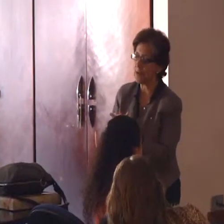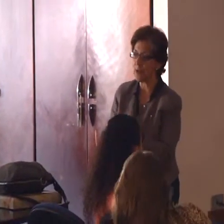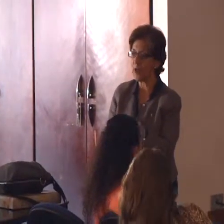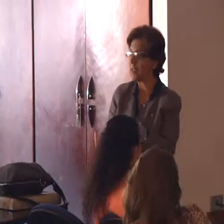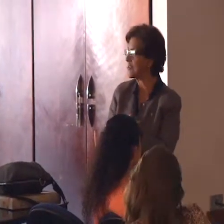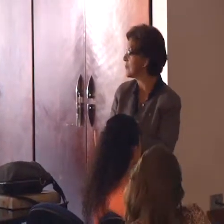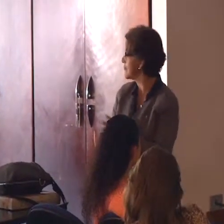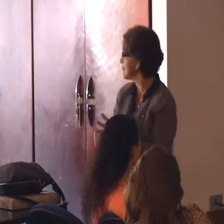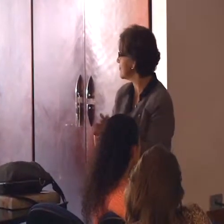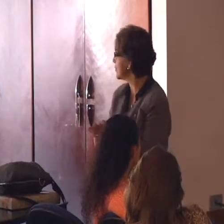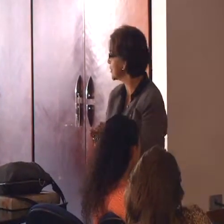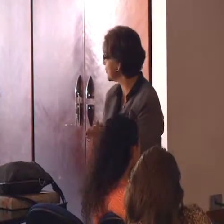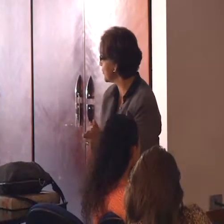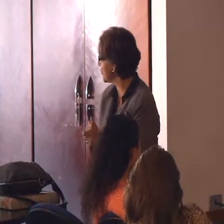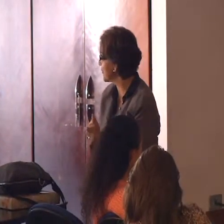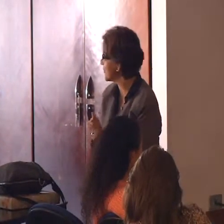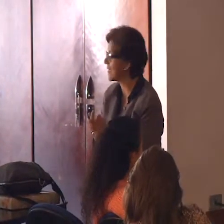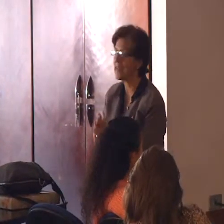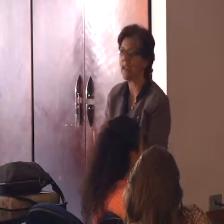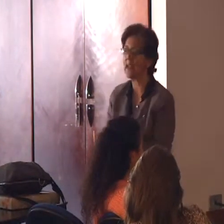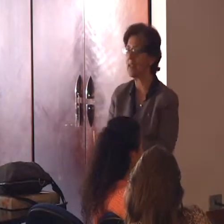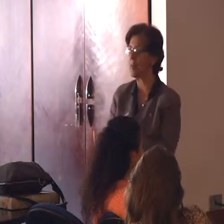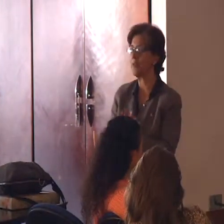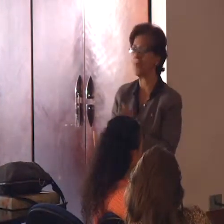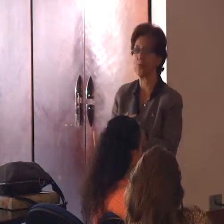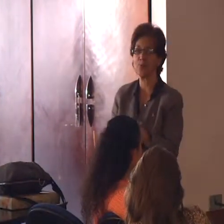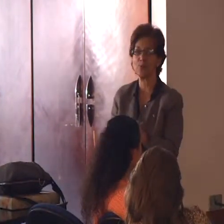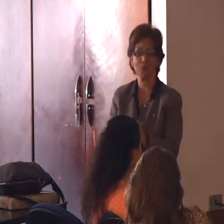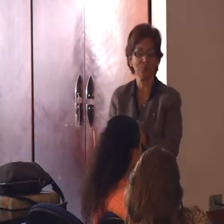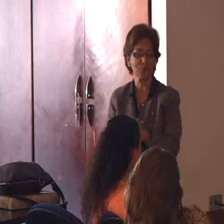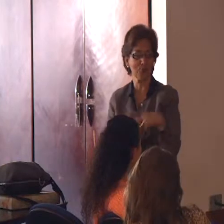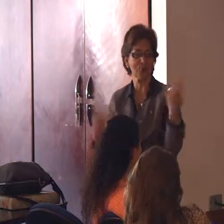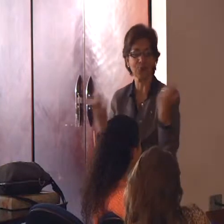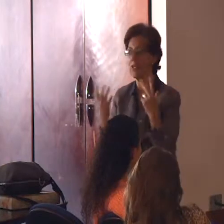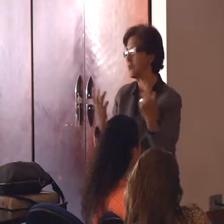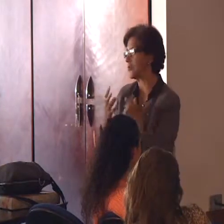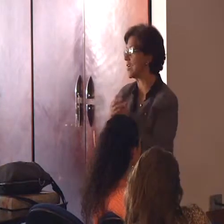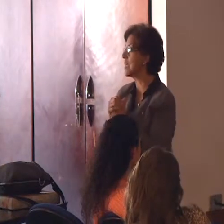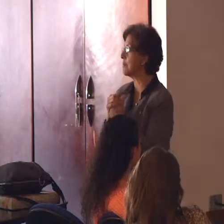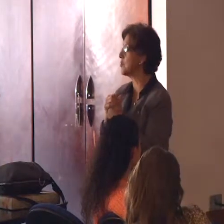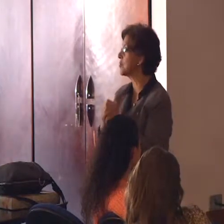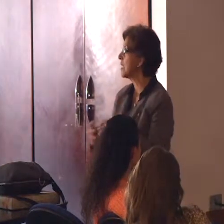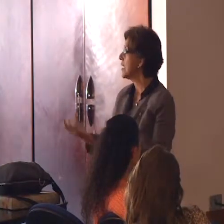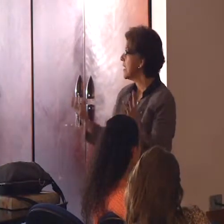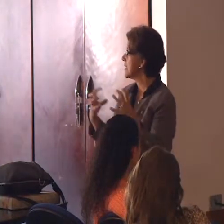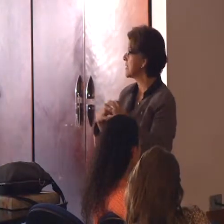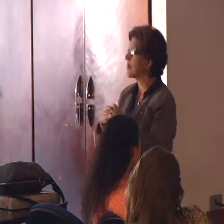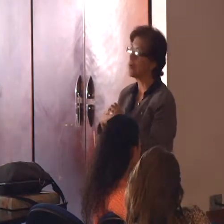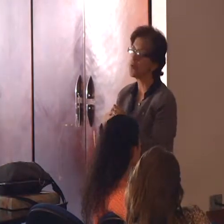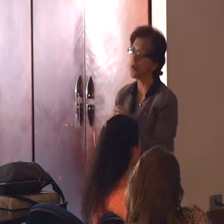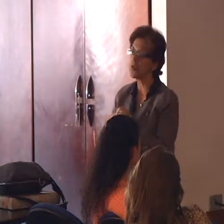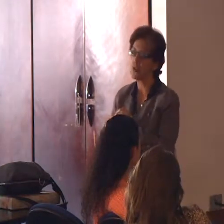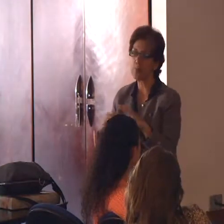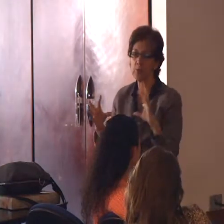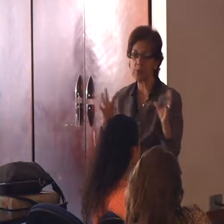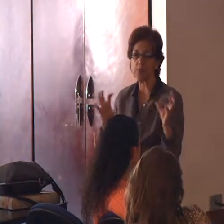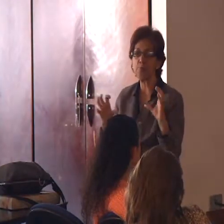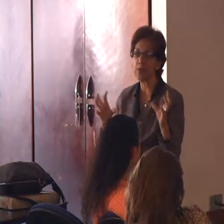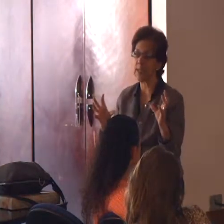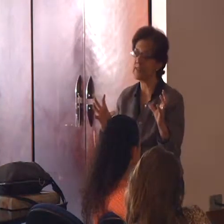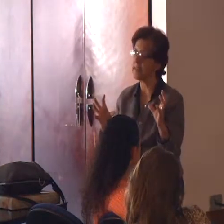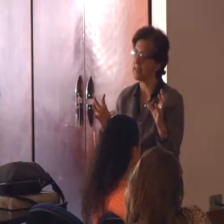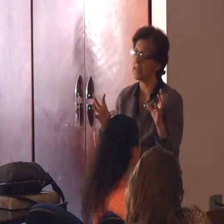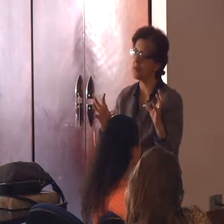muy importante y yo creo que es un motivo de alegría para todos nosotros los de los equipos,